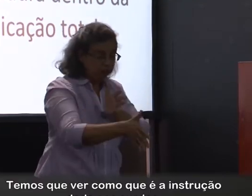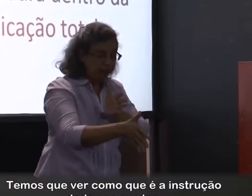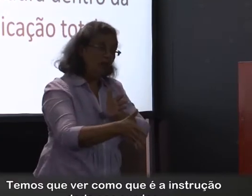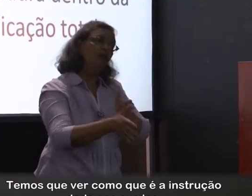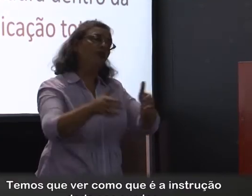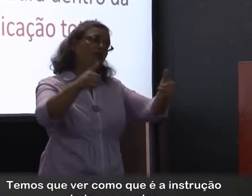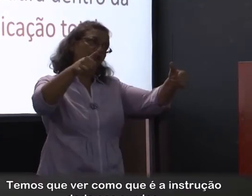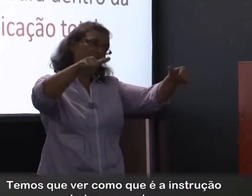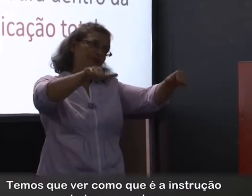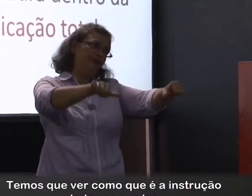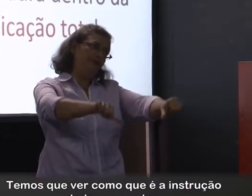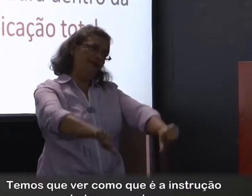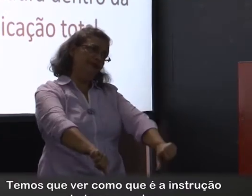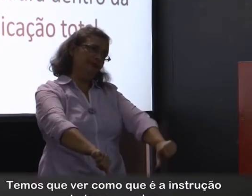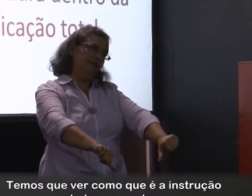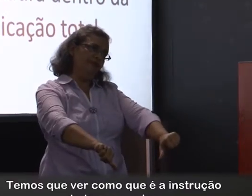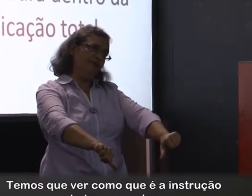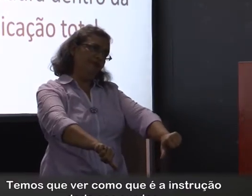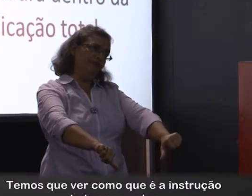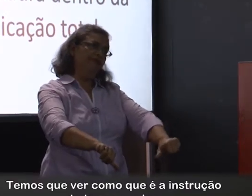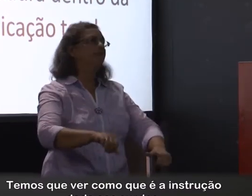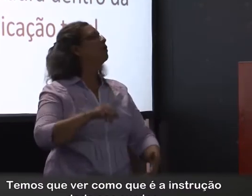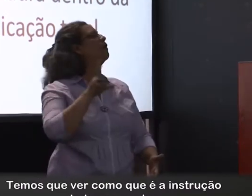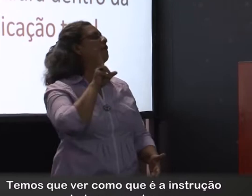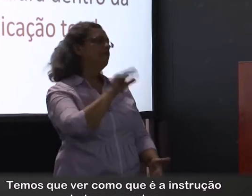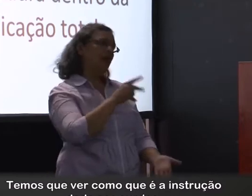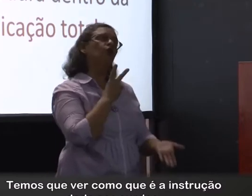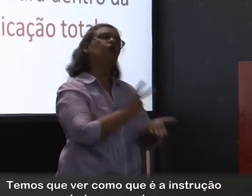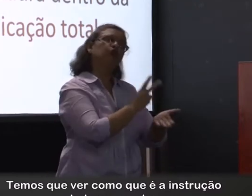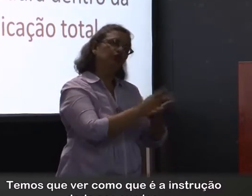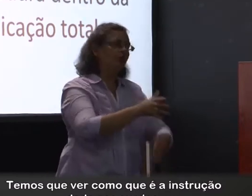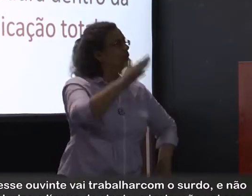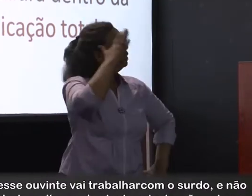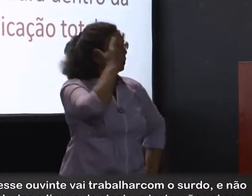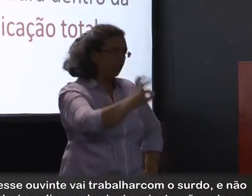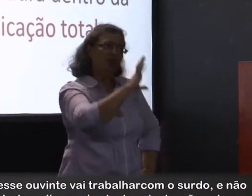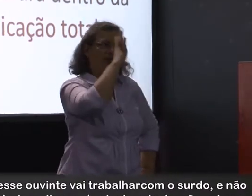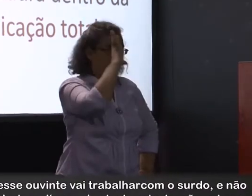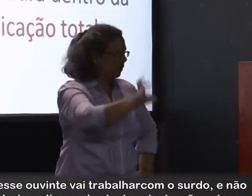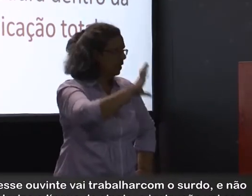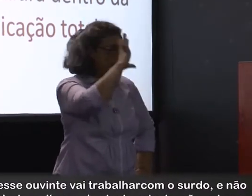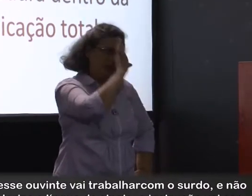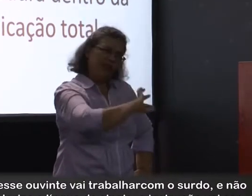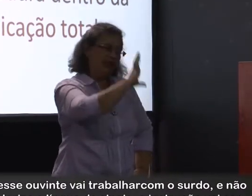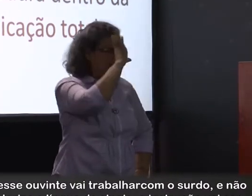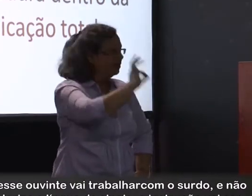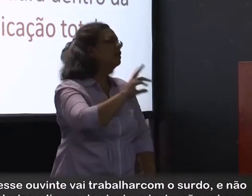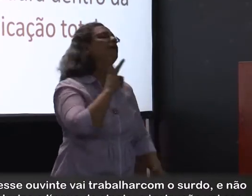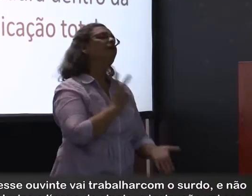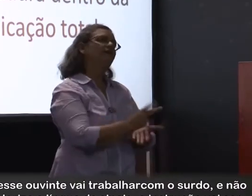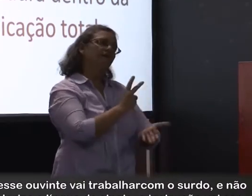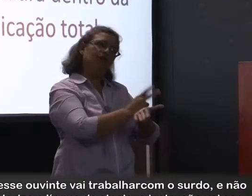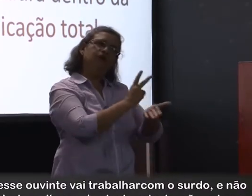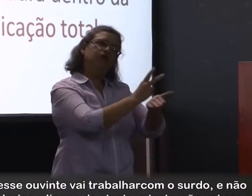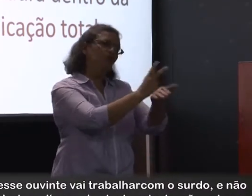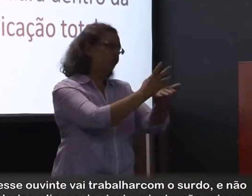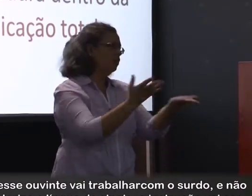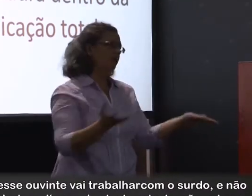A gente tem que ver como que é a instrução dada ao surdo. Se esse ouvinte vai trabalhar com surdo e não valoriza a língua de sinais, a instrução vai